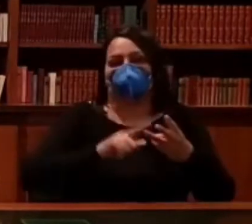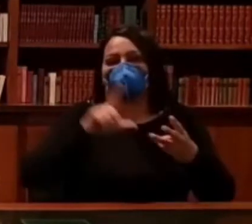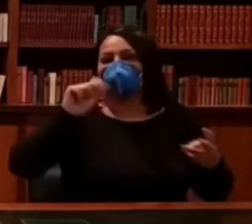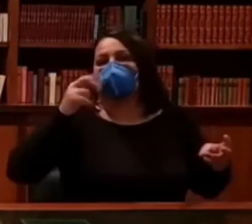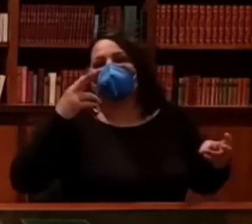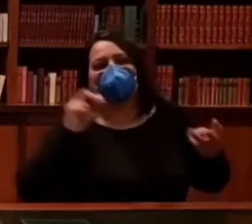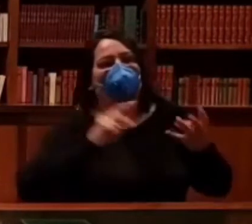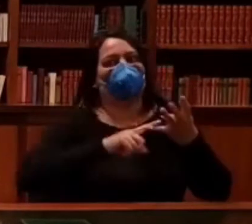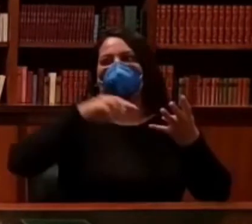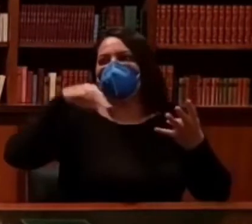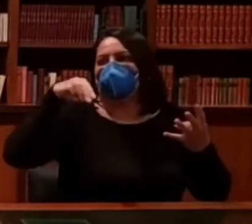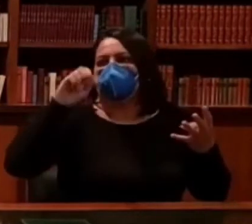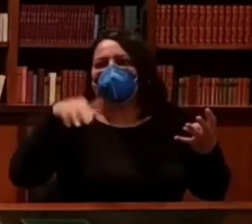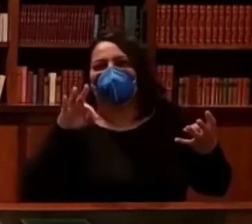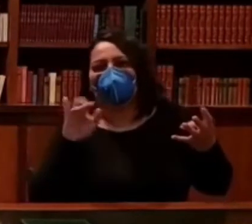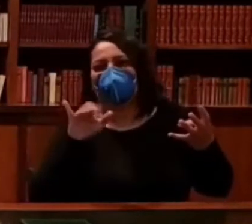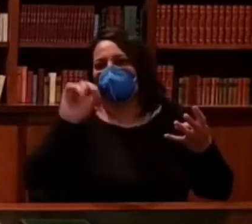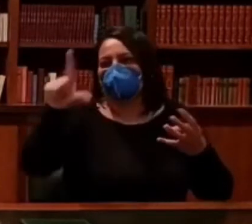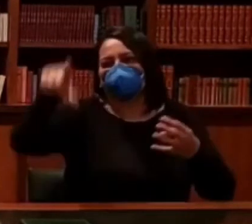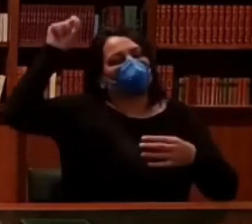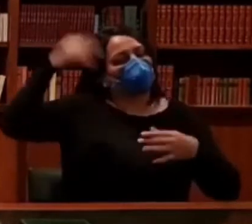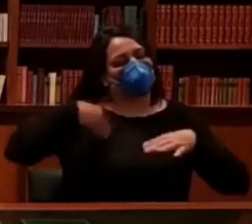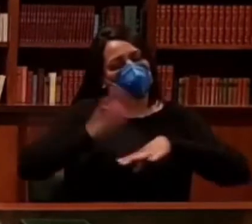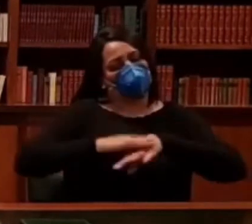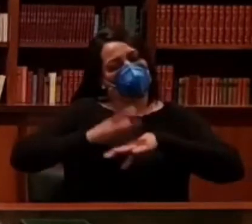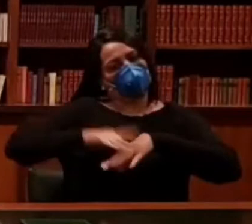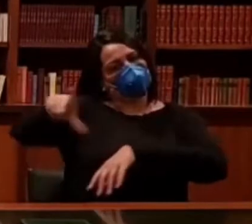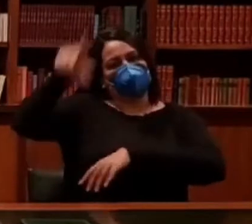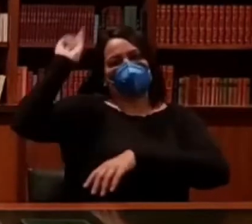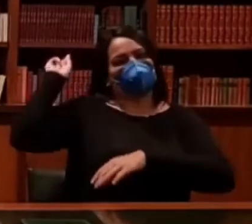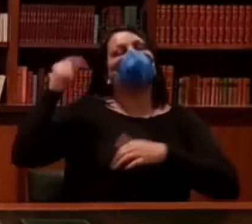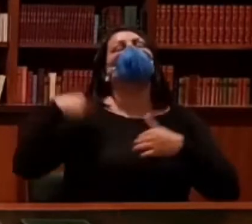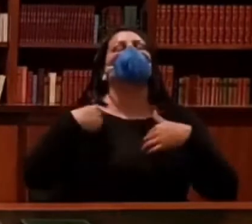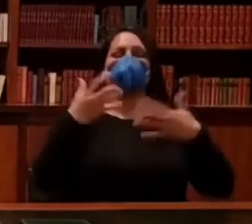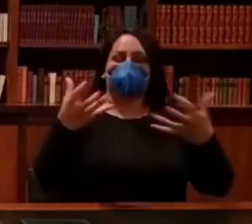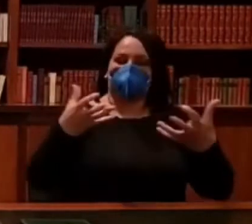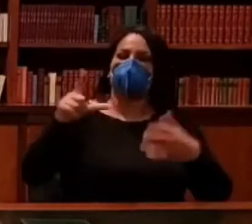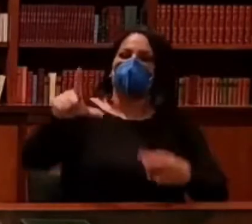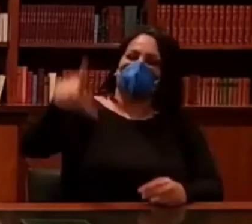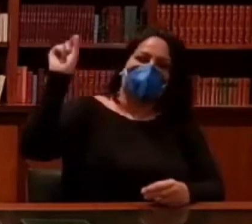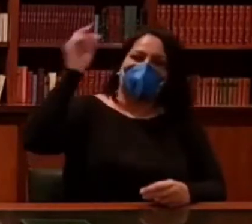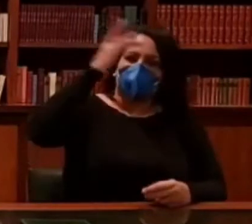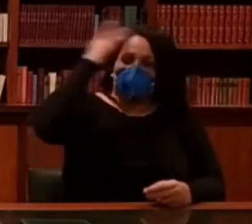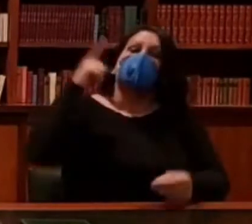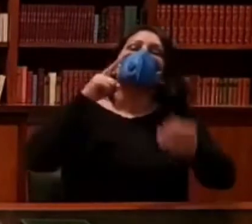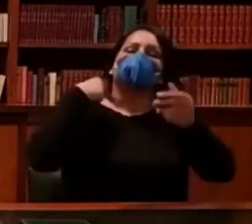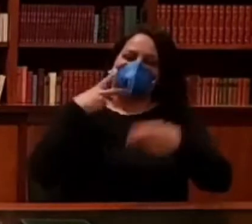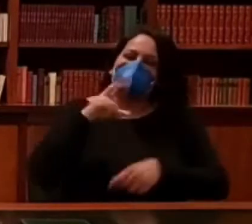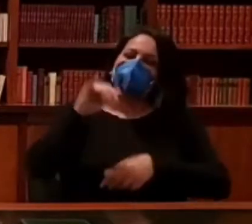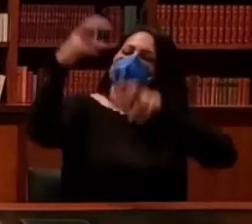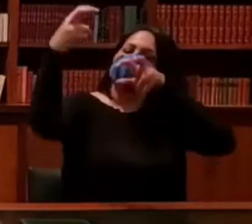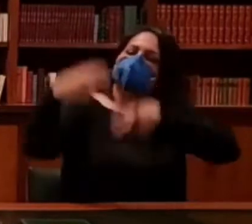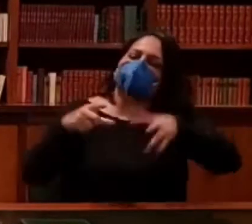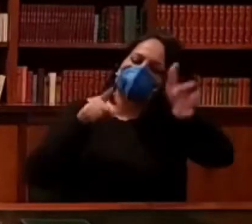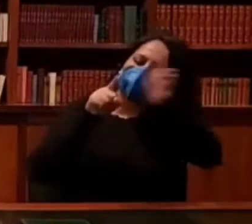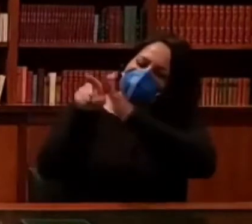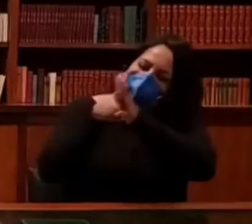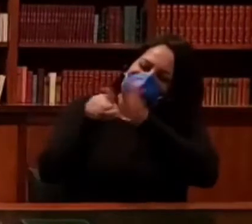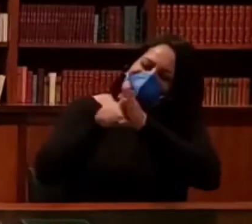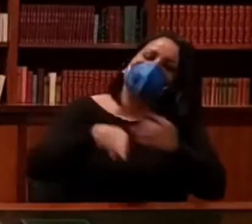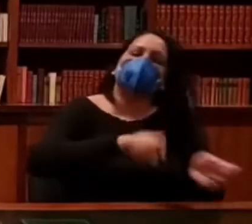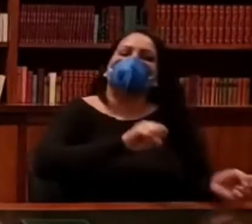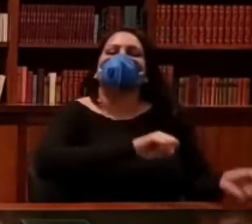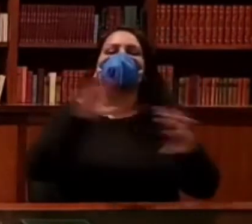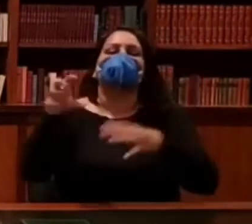Laura, a decisão é minha. Tá certo? Eu vou botar aqui, pretendo indicar alguém que vai ter que passar por uma sabatina no Senado. Não é apenas